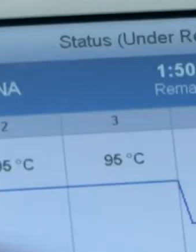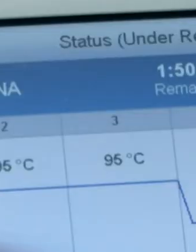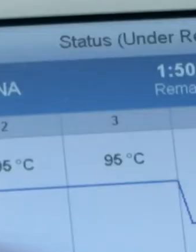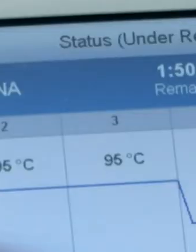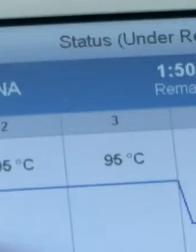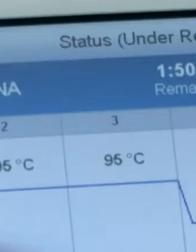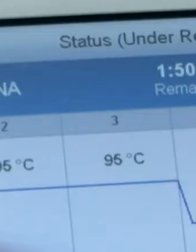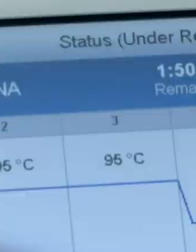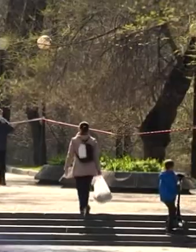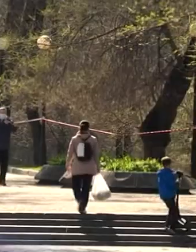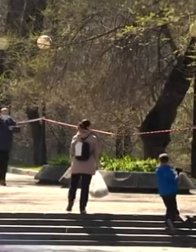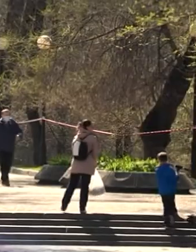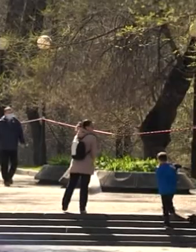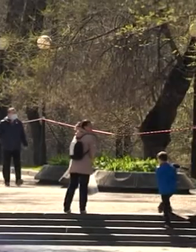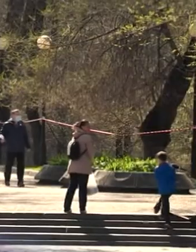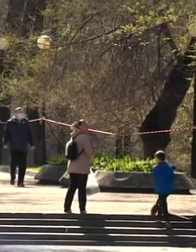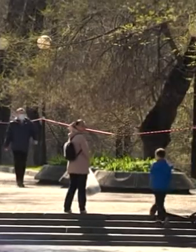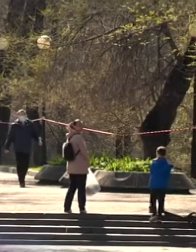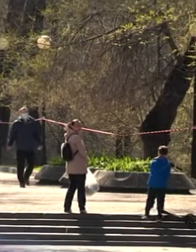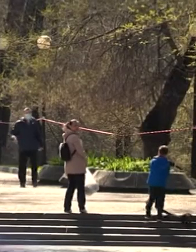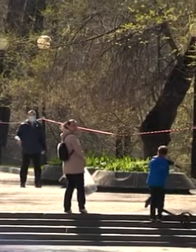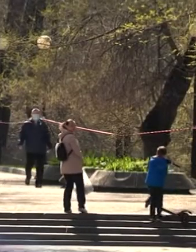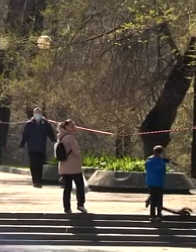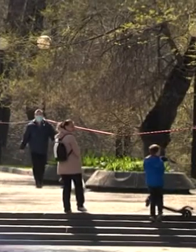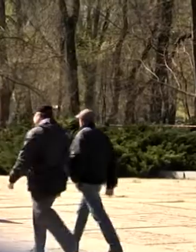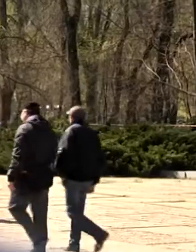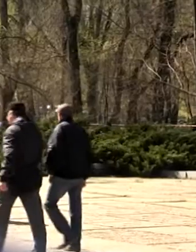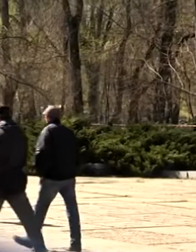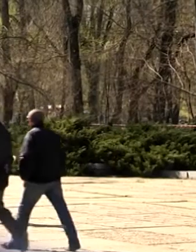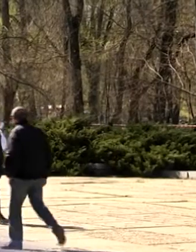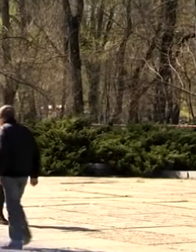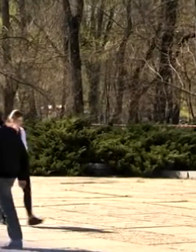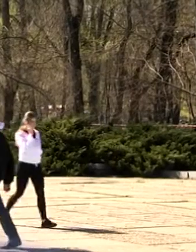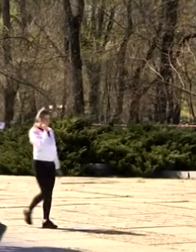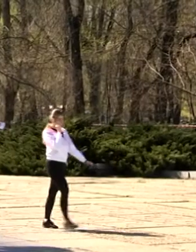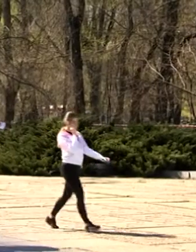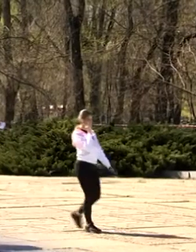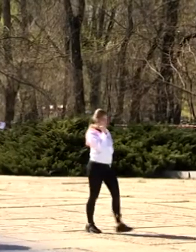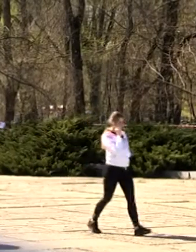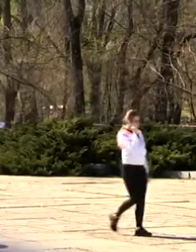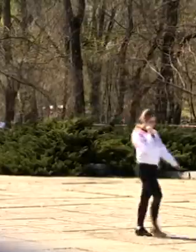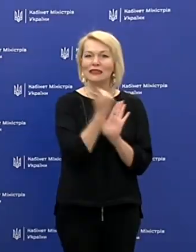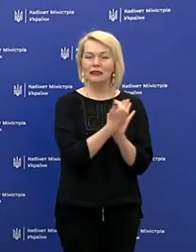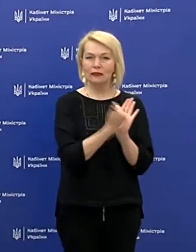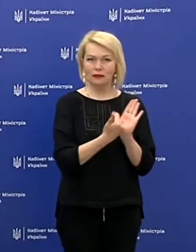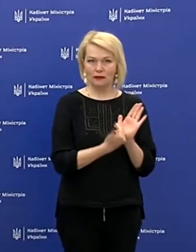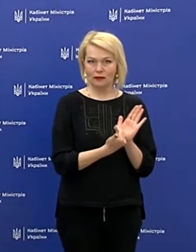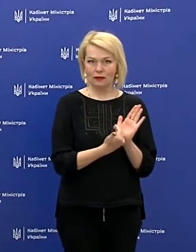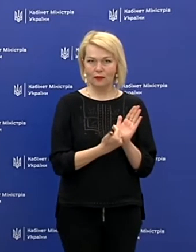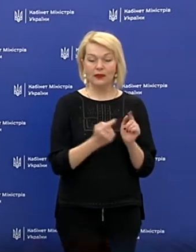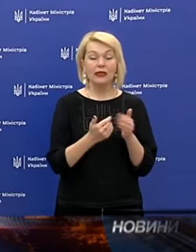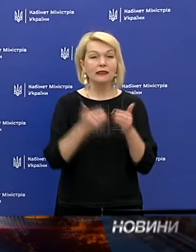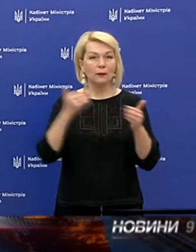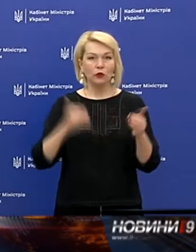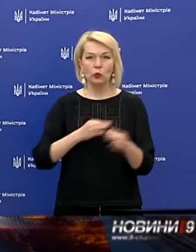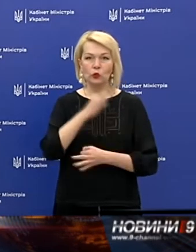червня коронавірус забрав 727 життів. Більше 10 тисяч пацієнтів одужали. За минулу